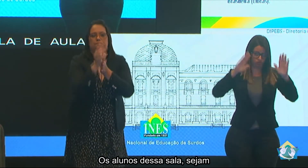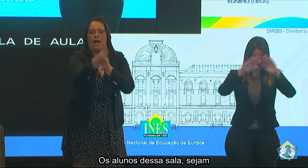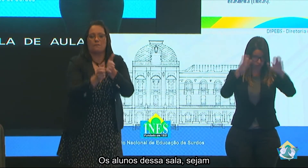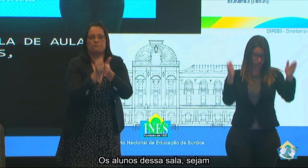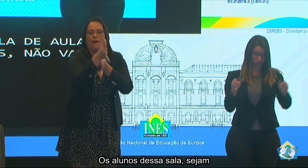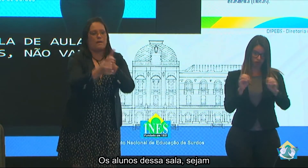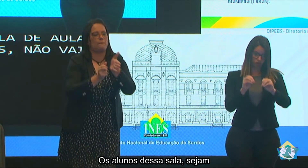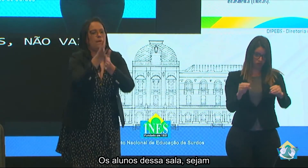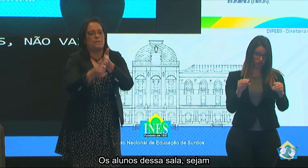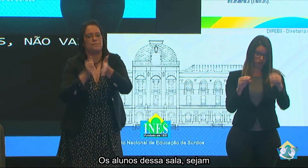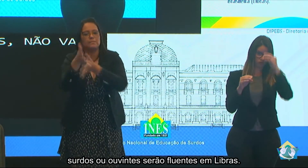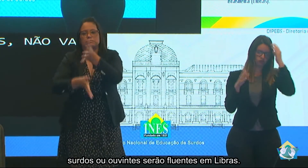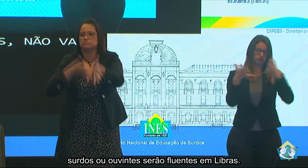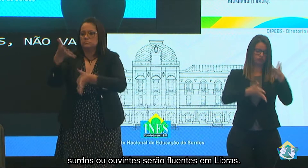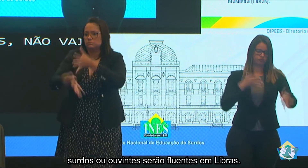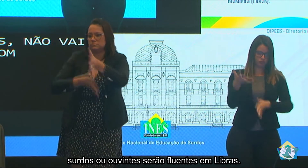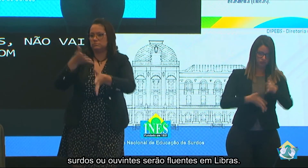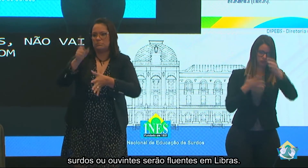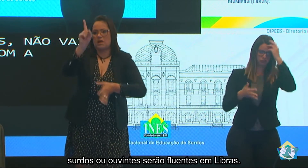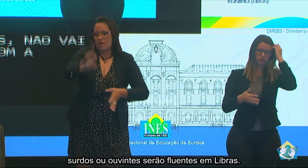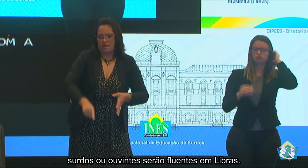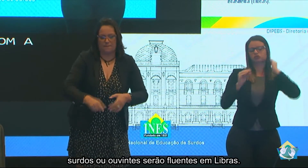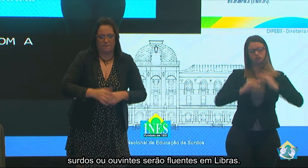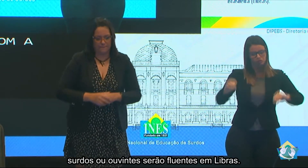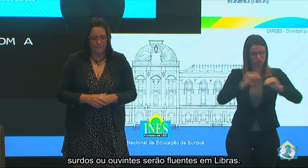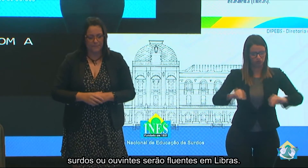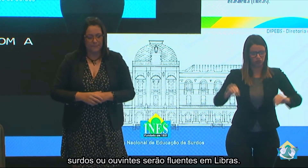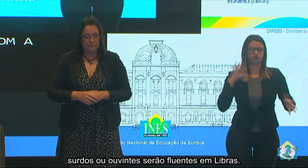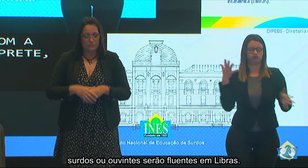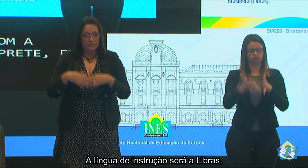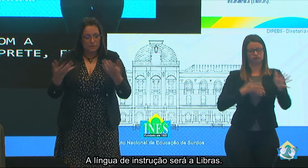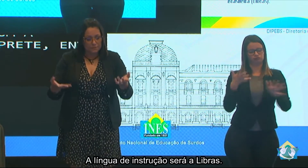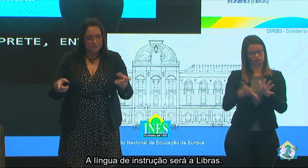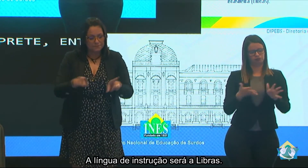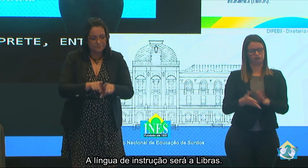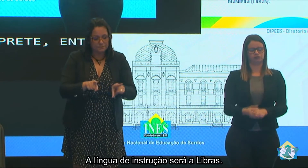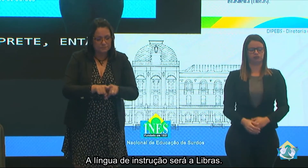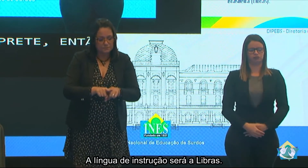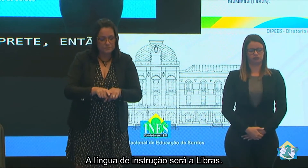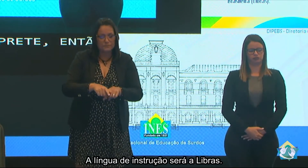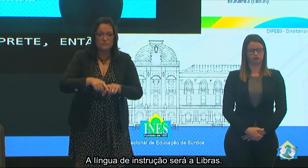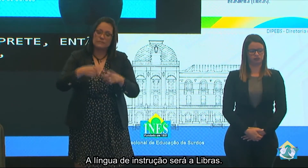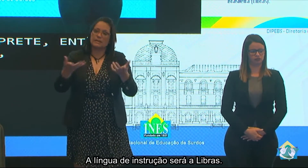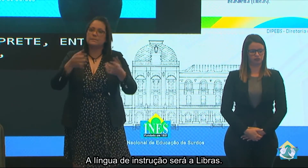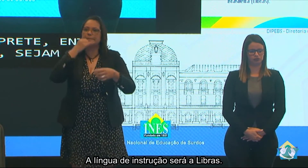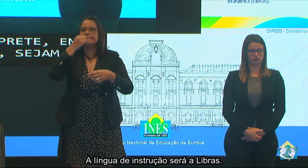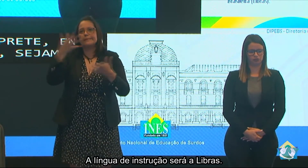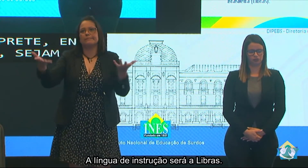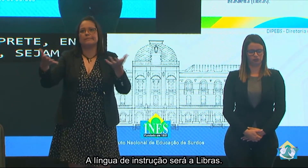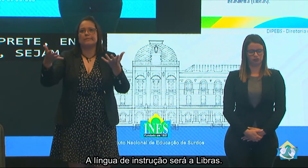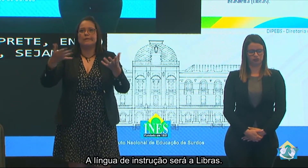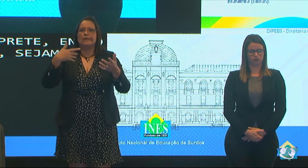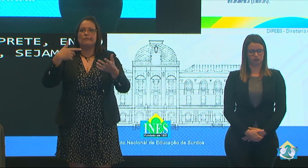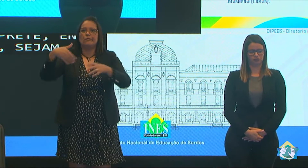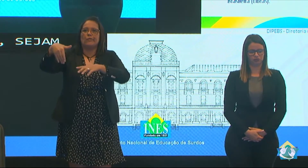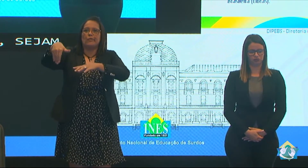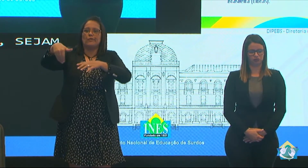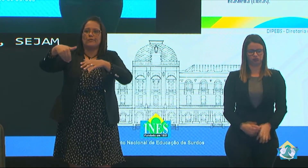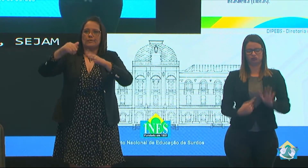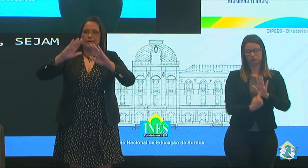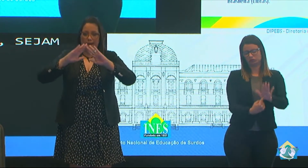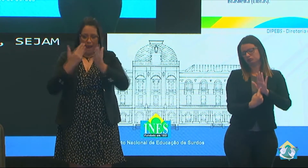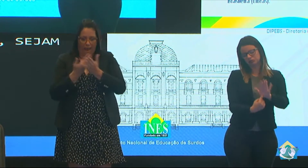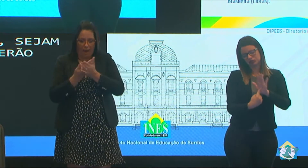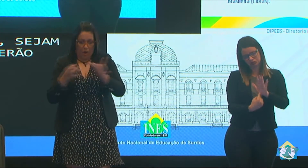os alunos dessa sala, sejam surdos ou ouvintes, serão fluentes em Libras. A língua de instrução será Libras.